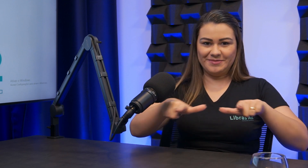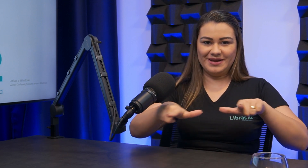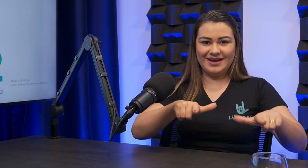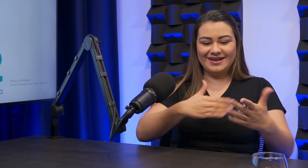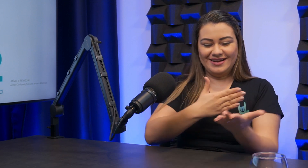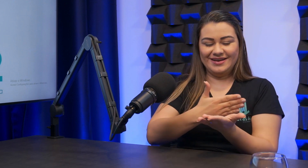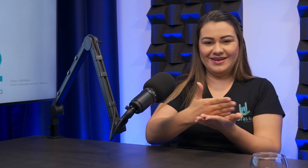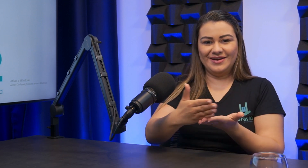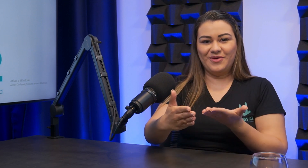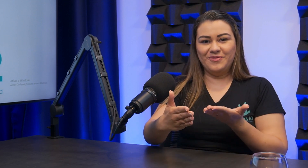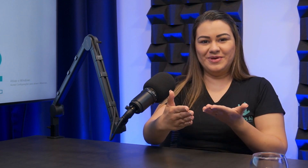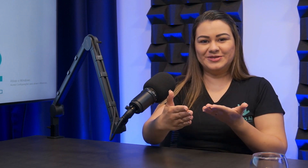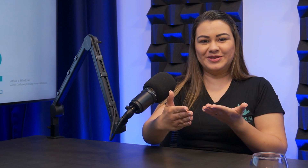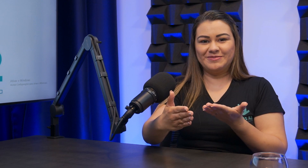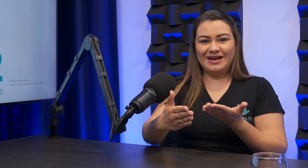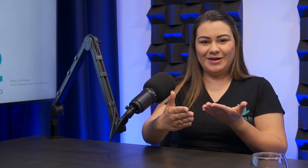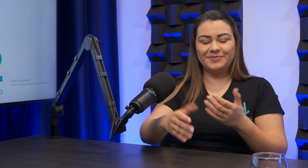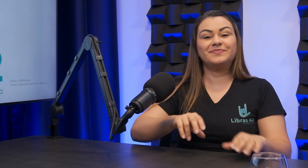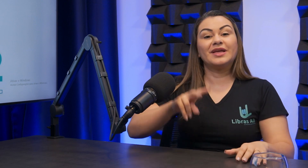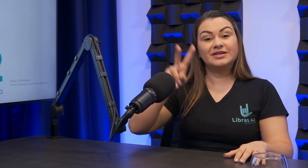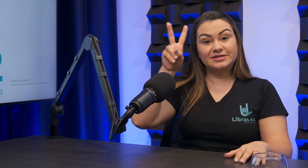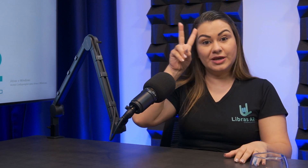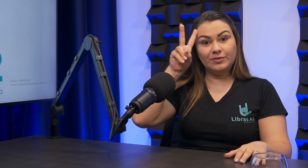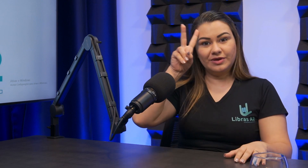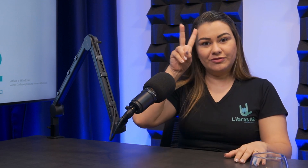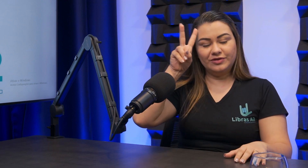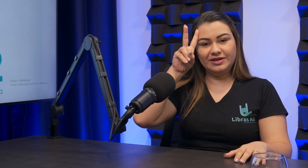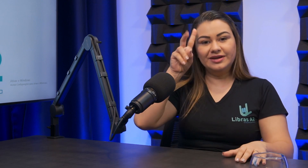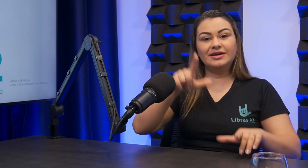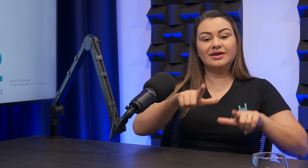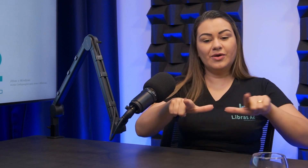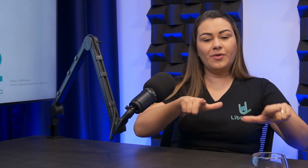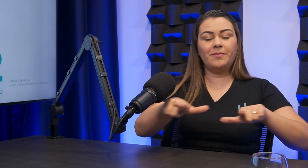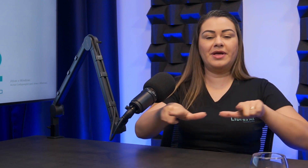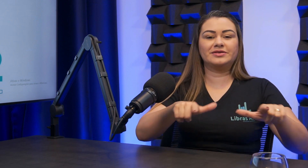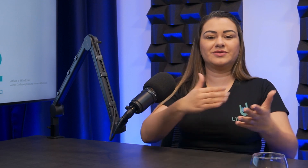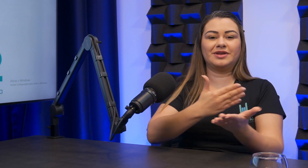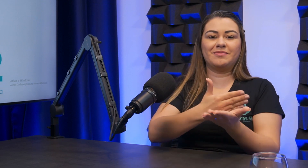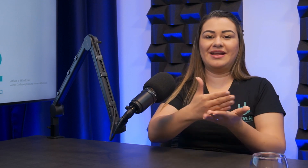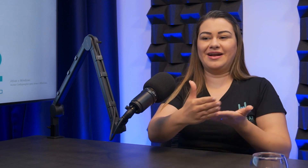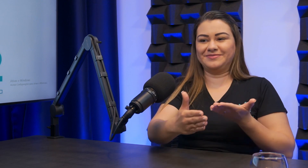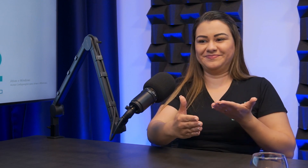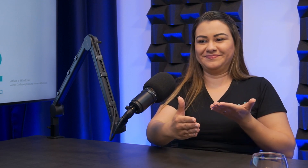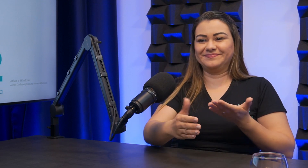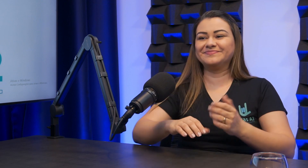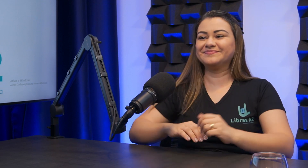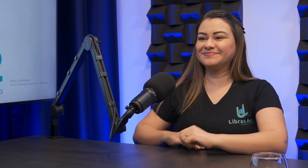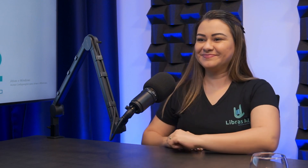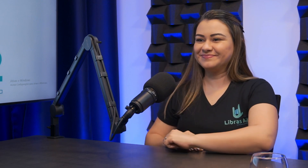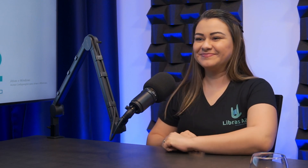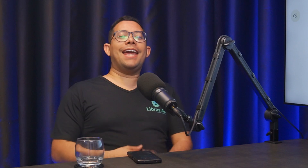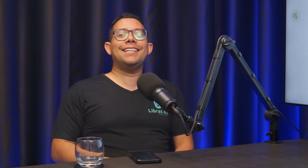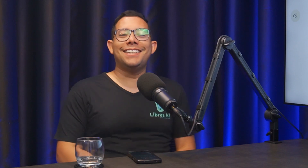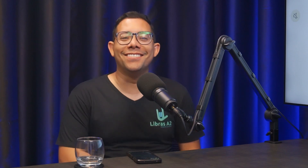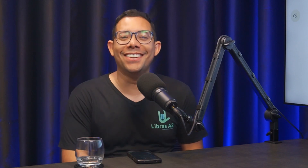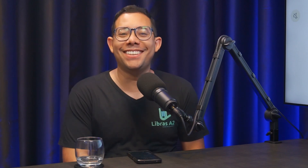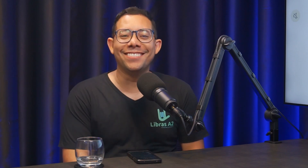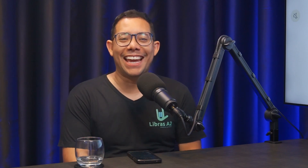trabalhar. Começo a trabalhar. Segunda-feira, começo a trabalhar. Excelente, muito bem.